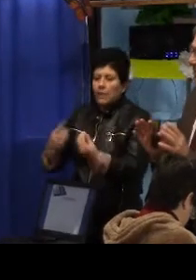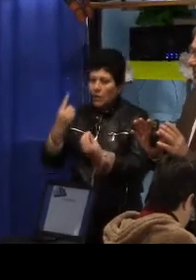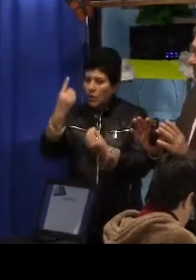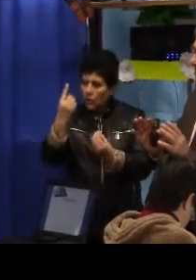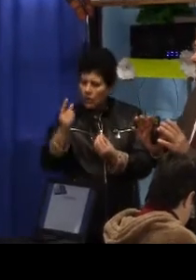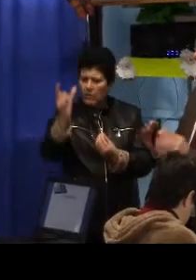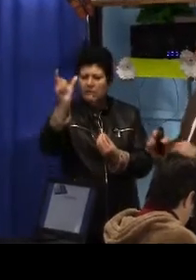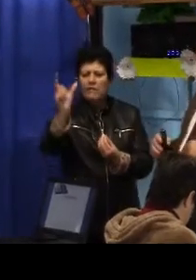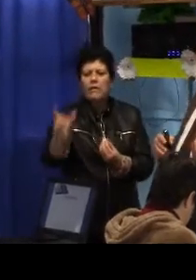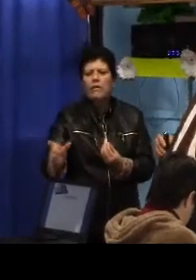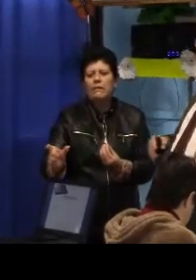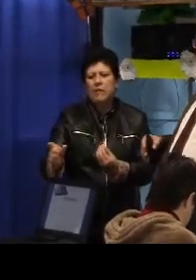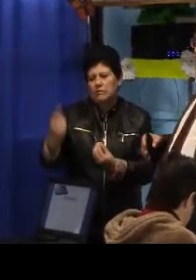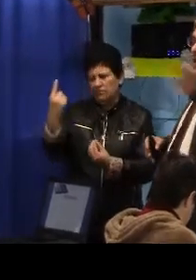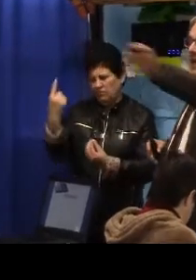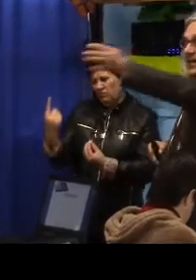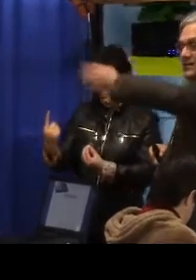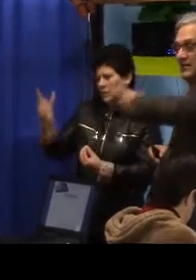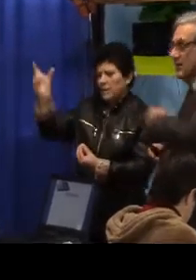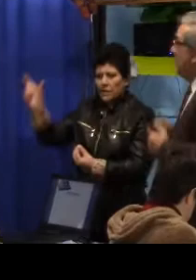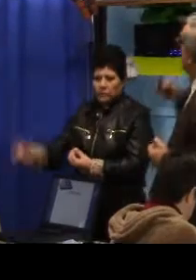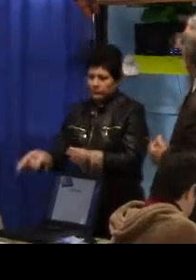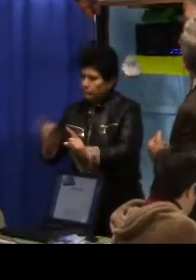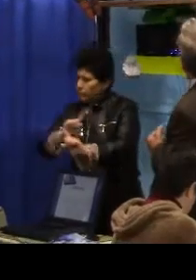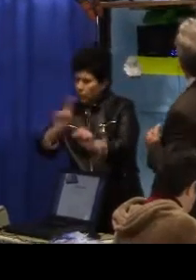los hijos.